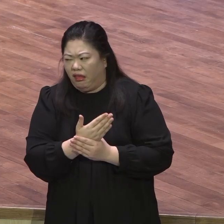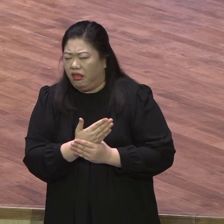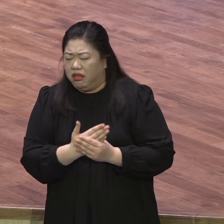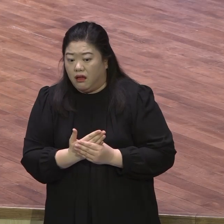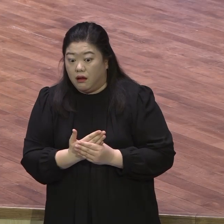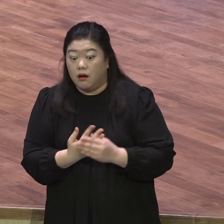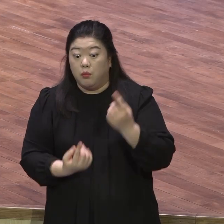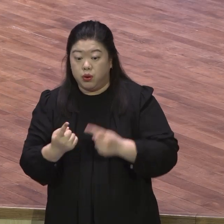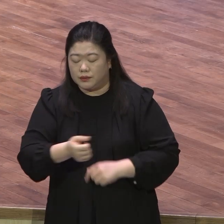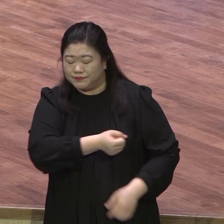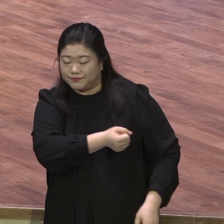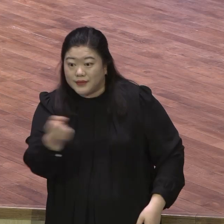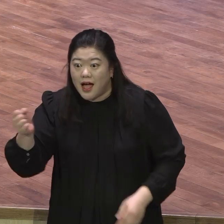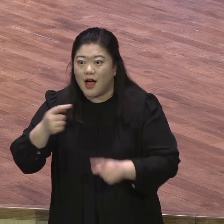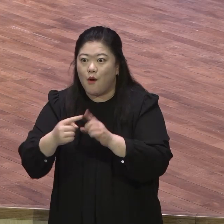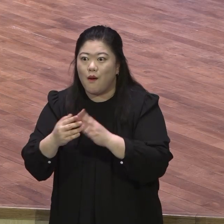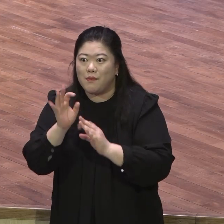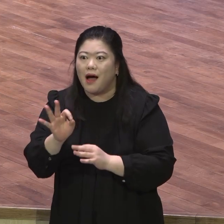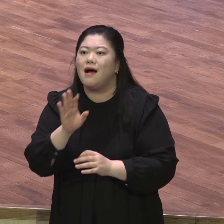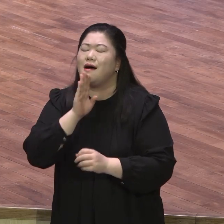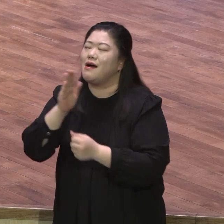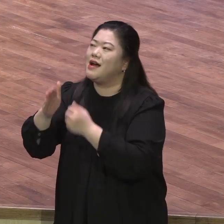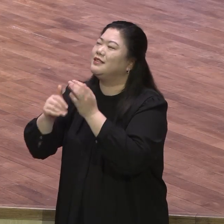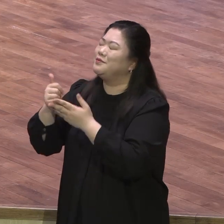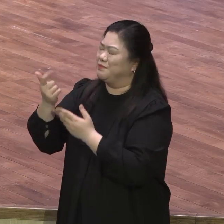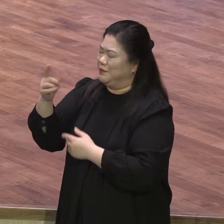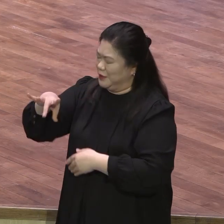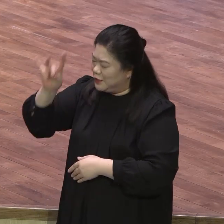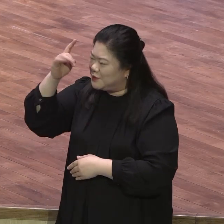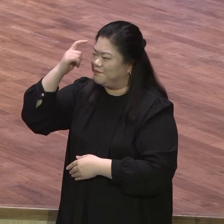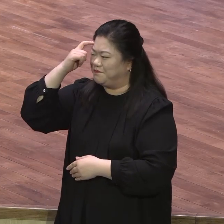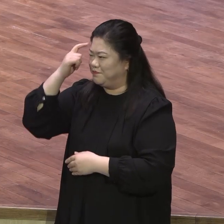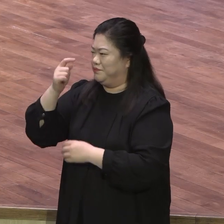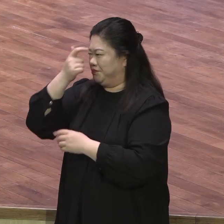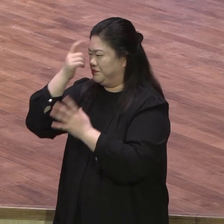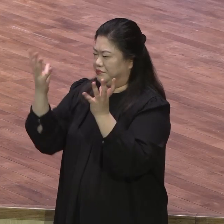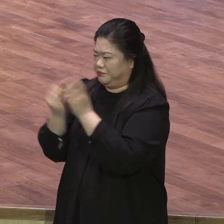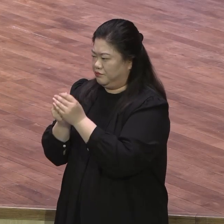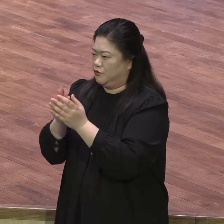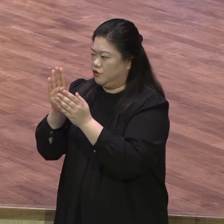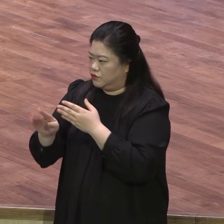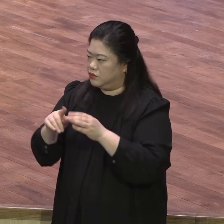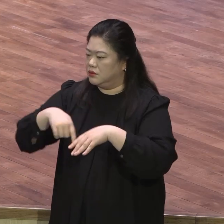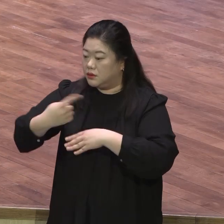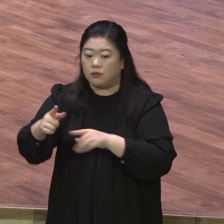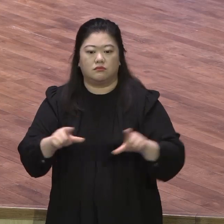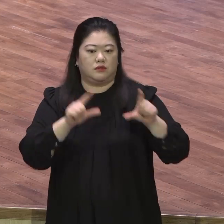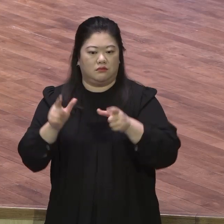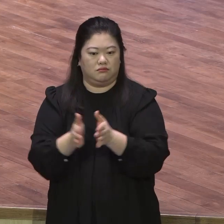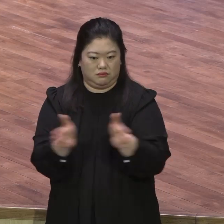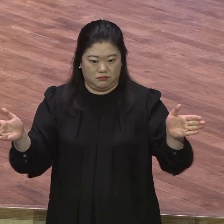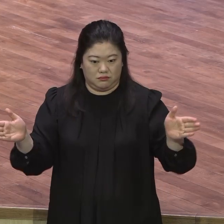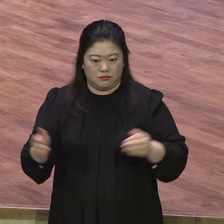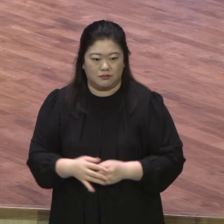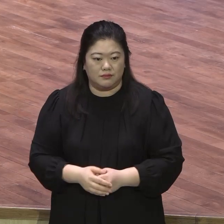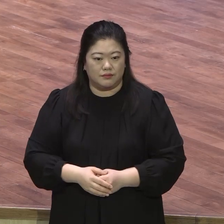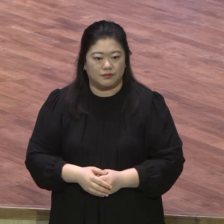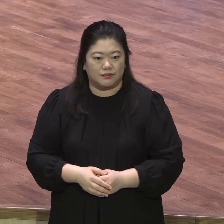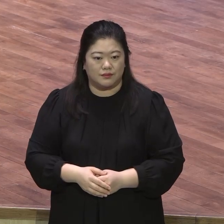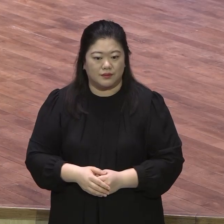영적으로 착. 이렇게 모터가 바뀌잖아요. 성전 보는 순간에. 여러분이 세상에 살다가도 교회 오는